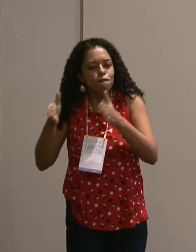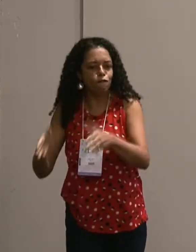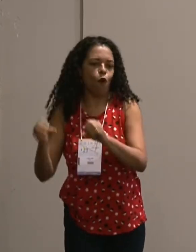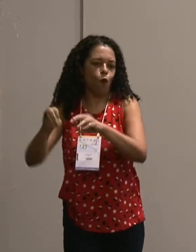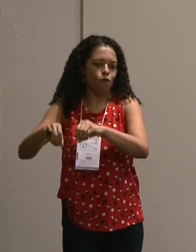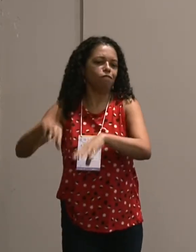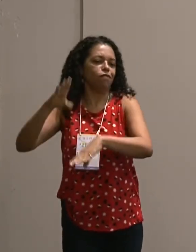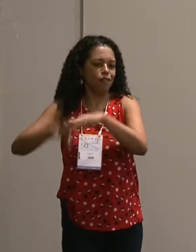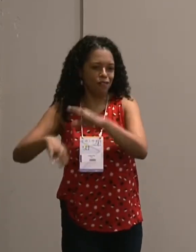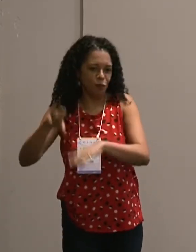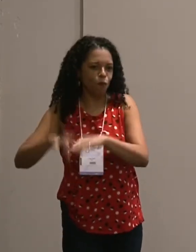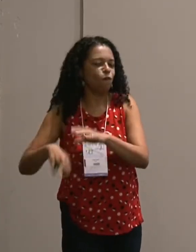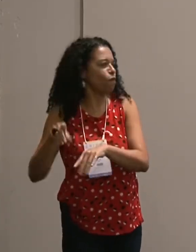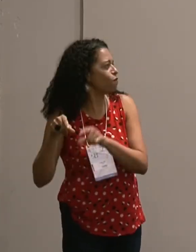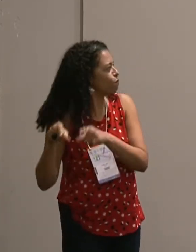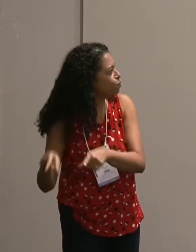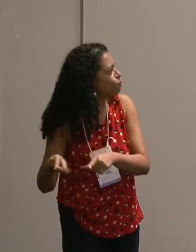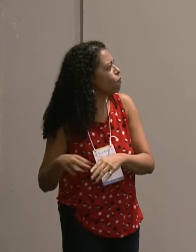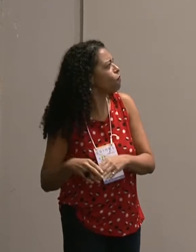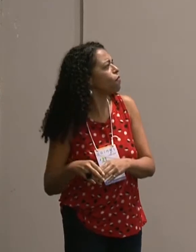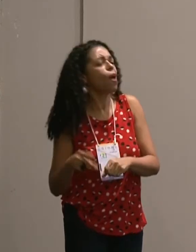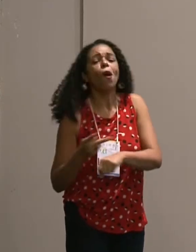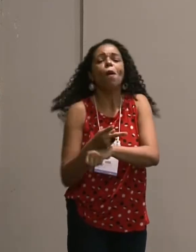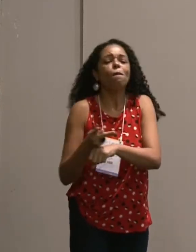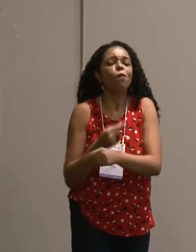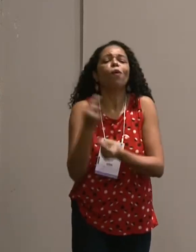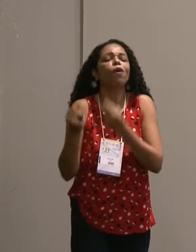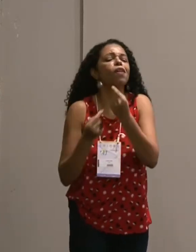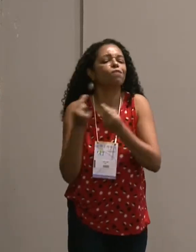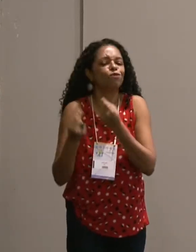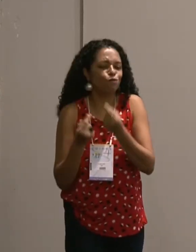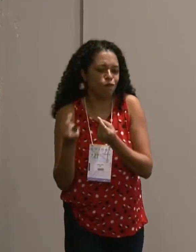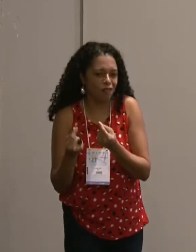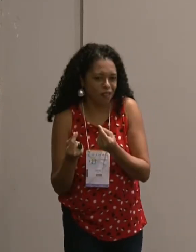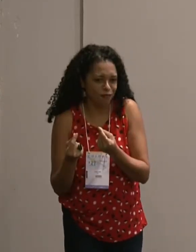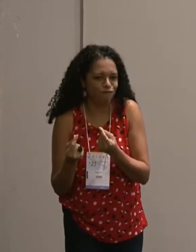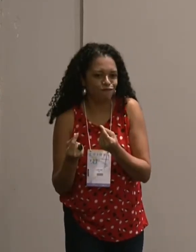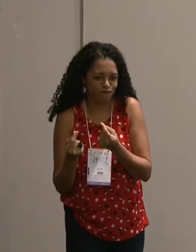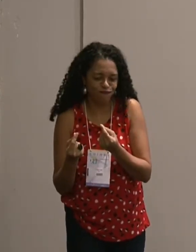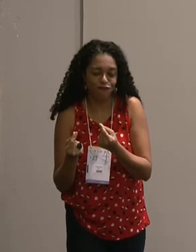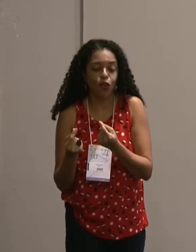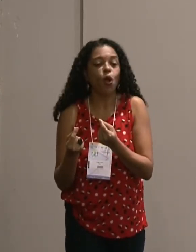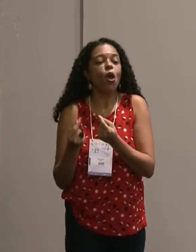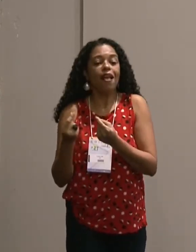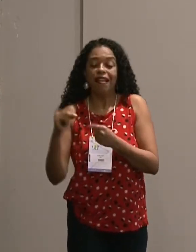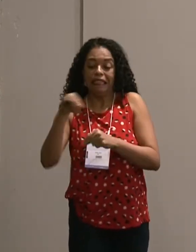teses com foco na educação profissional. E nós estamos procurando ainda